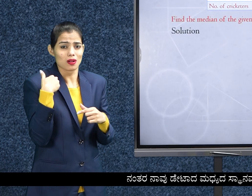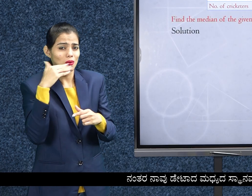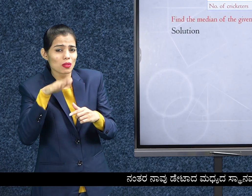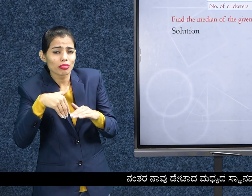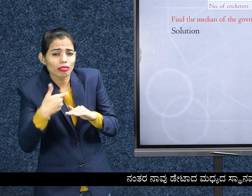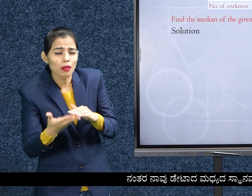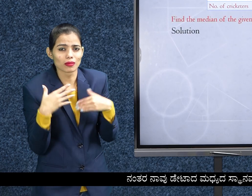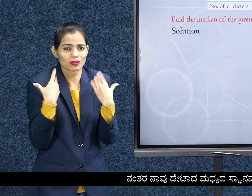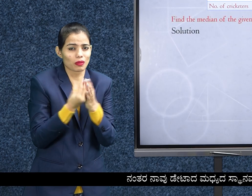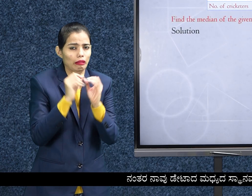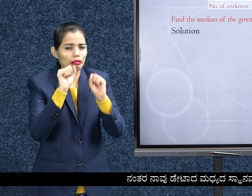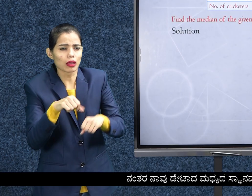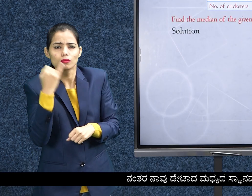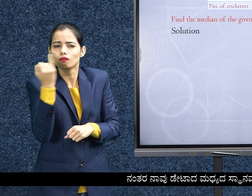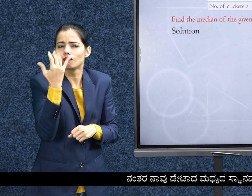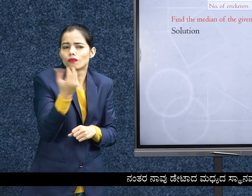ಸ್ಥಾನವನ್ನ ಕಂಡುಹಿಡಿಯಬಹುದು.